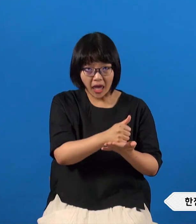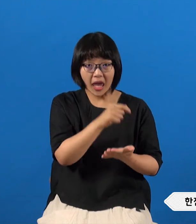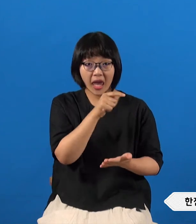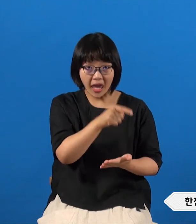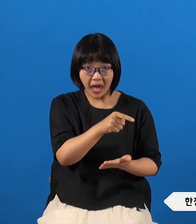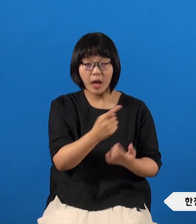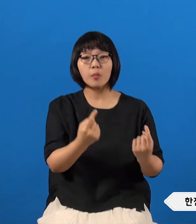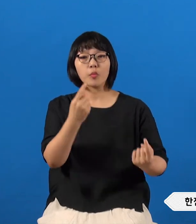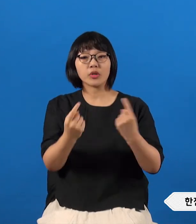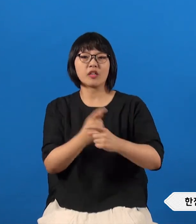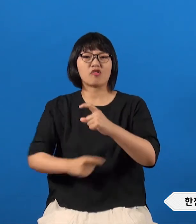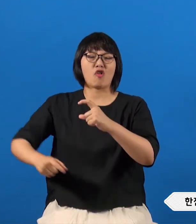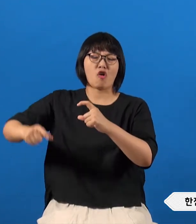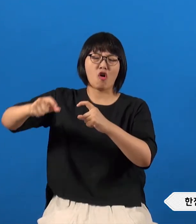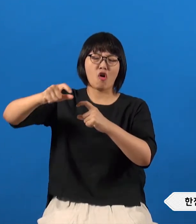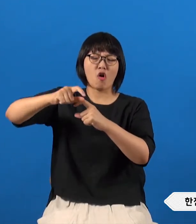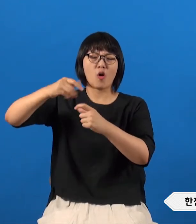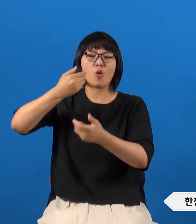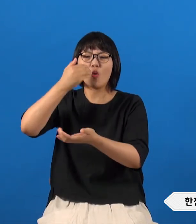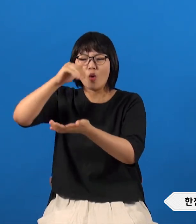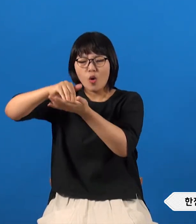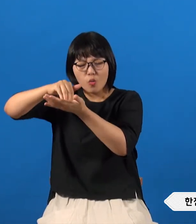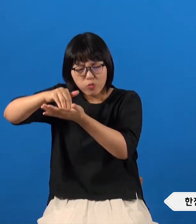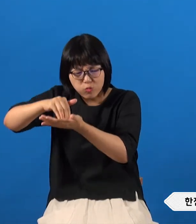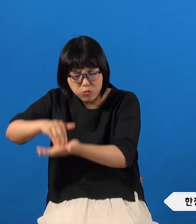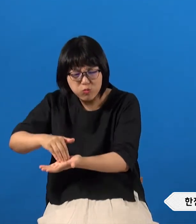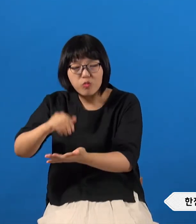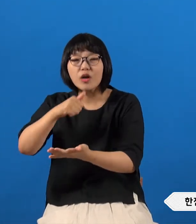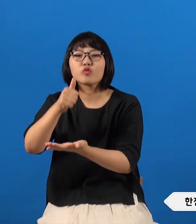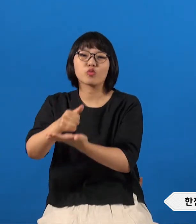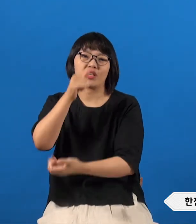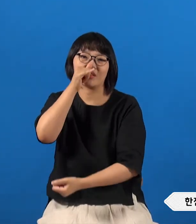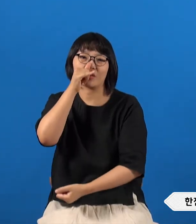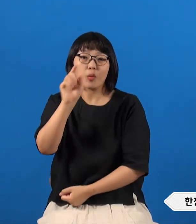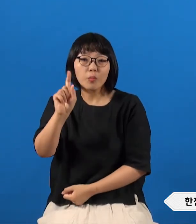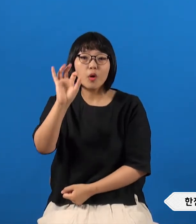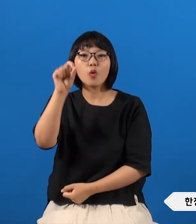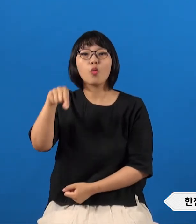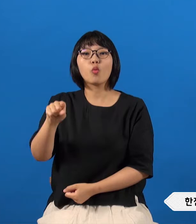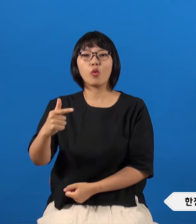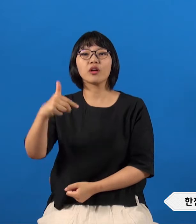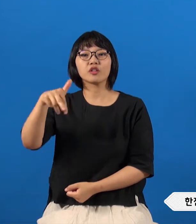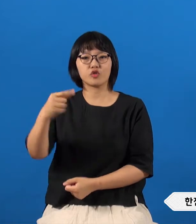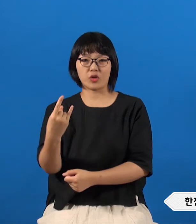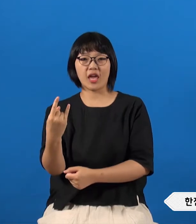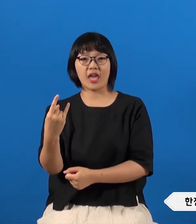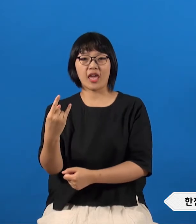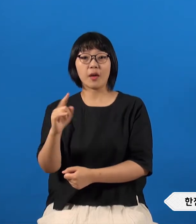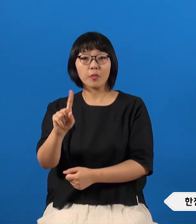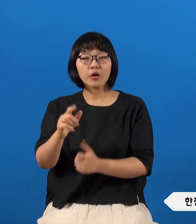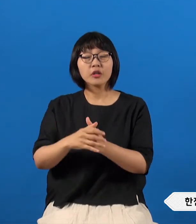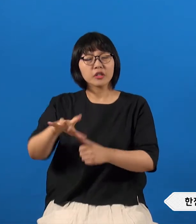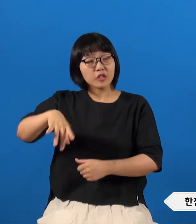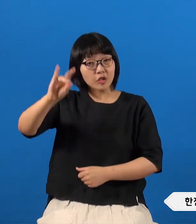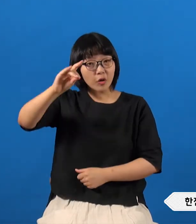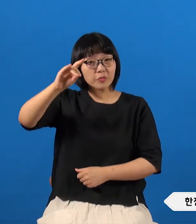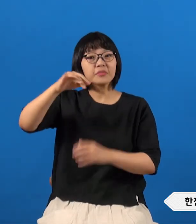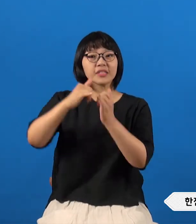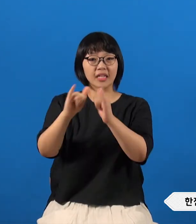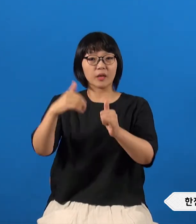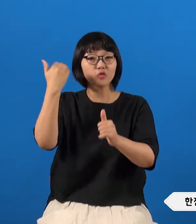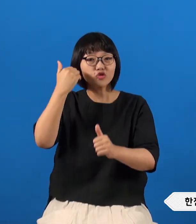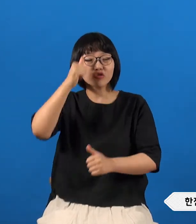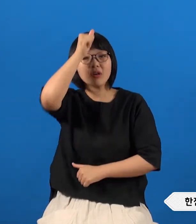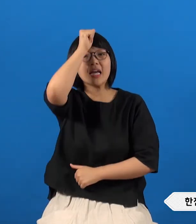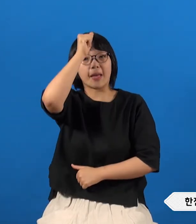자범죄보다 더 무섭고 심각한 것이 있는데 그것은 이제 원죄입니다. 최초의 인간